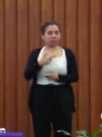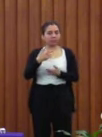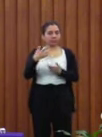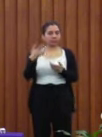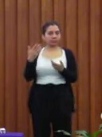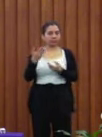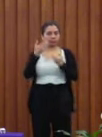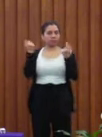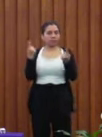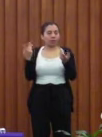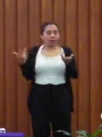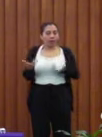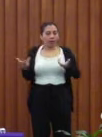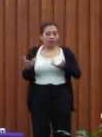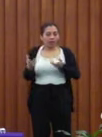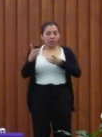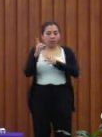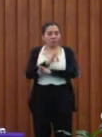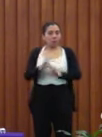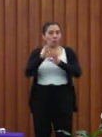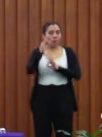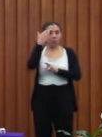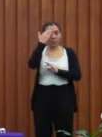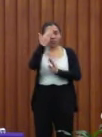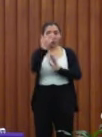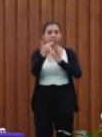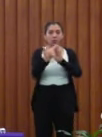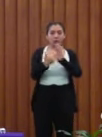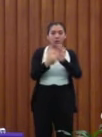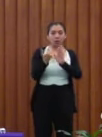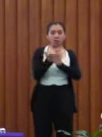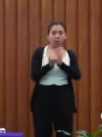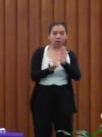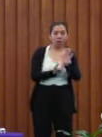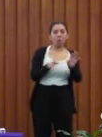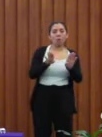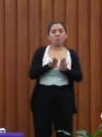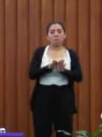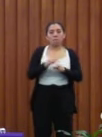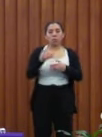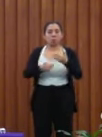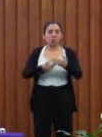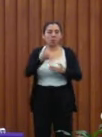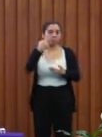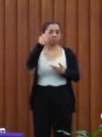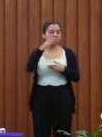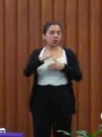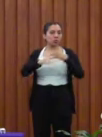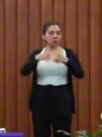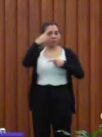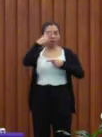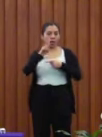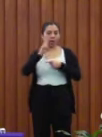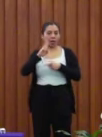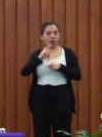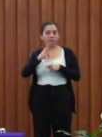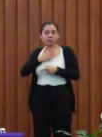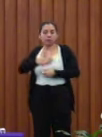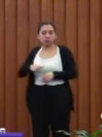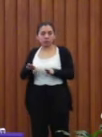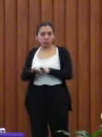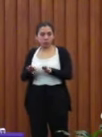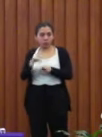conocer esos, qué protocolos hay que seguir de manera general, creo que ayudaría mucho para justo hacer justicia a